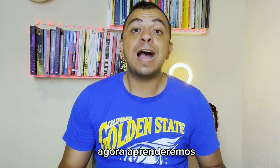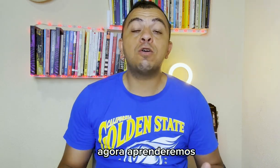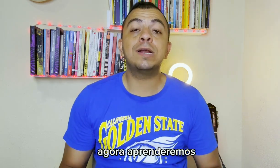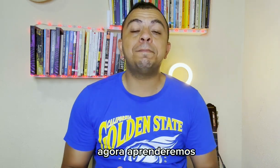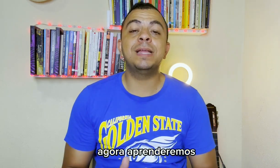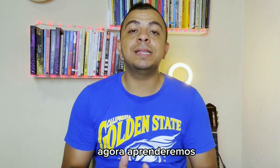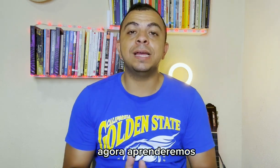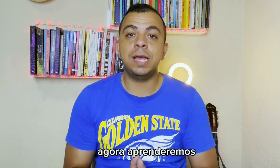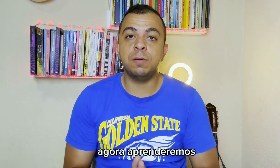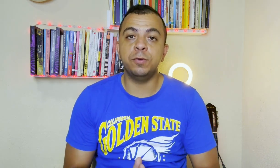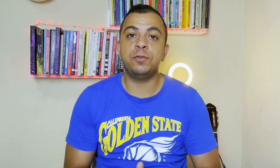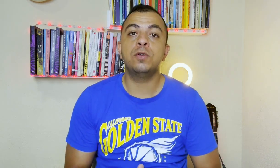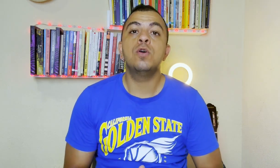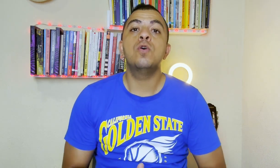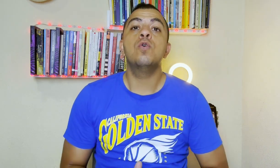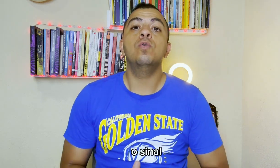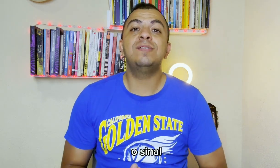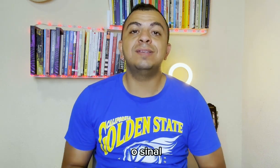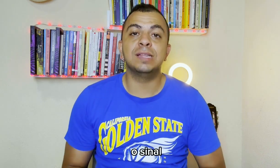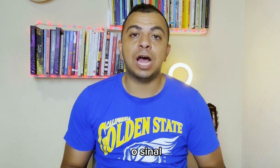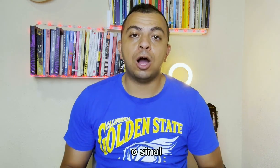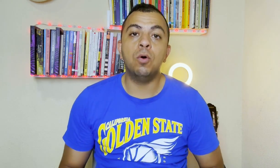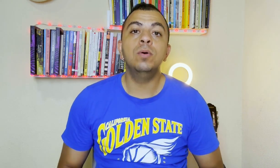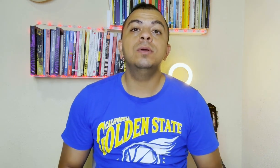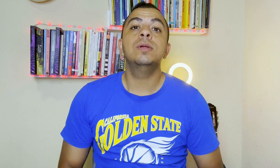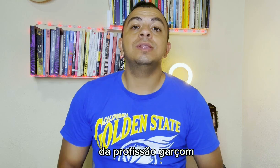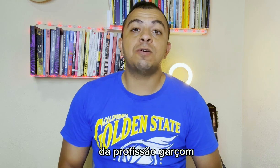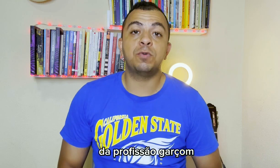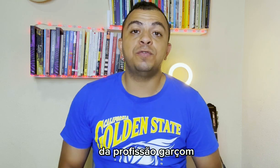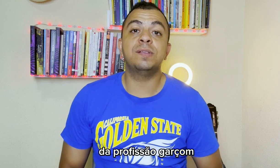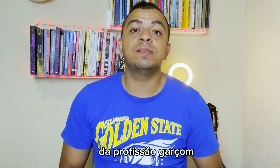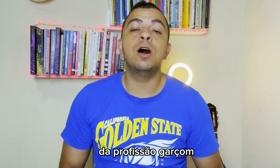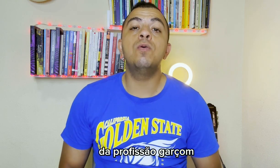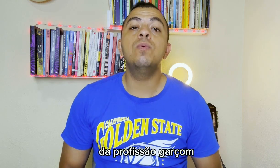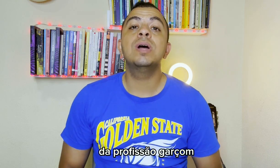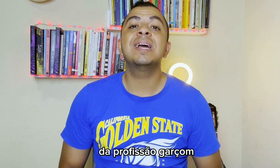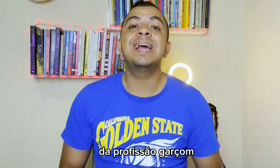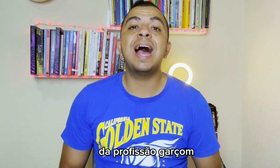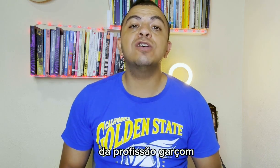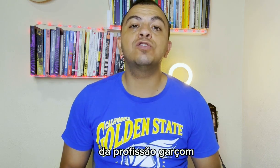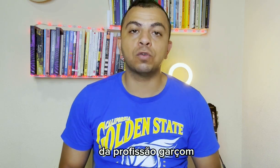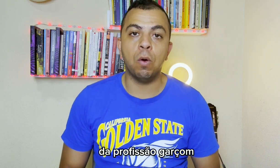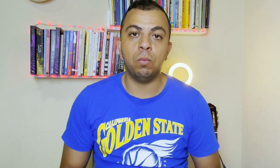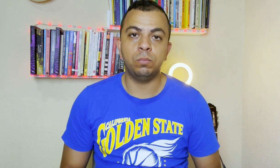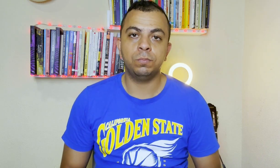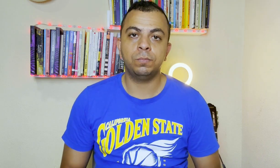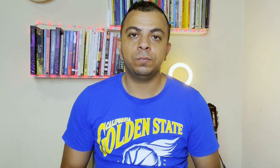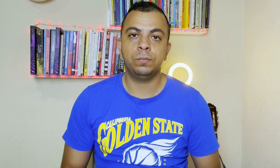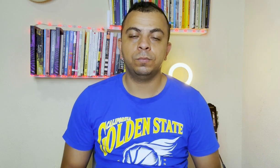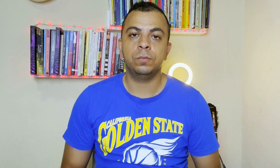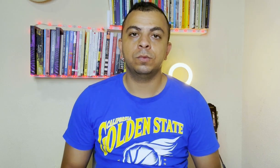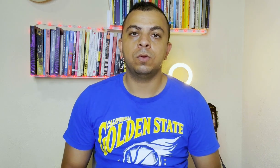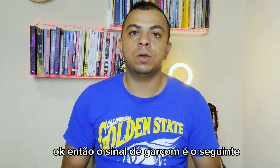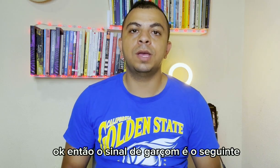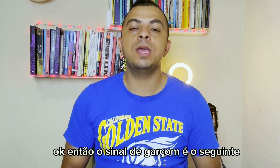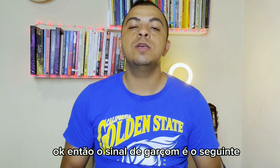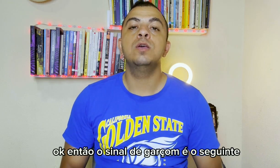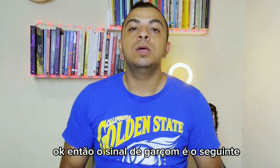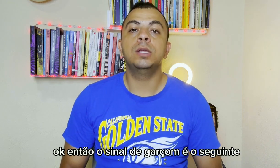Agora aprenderemos o sinal da profissão garçom, ok? Então